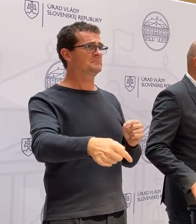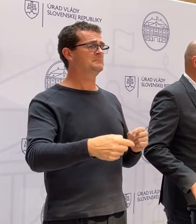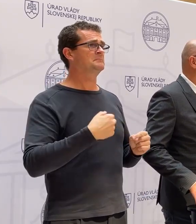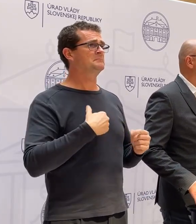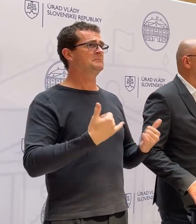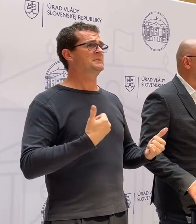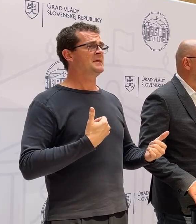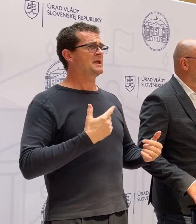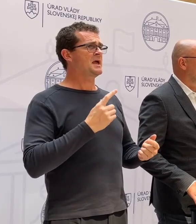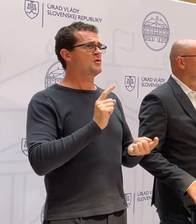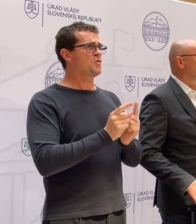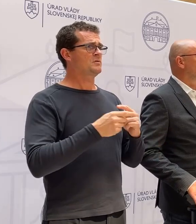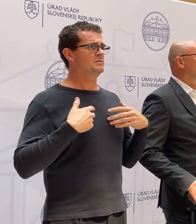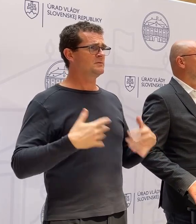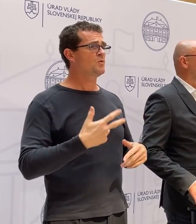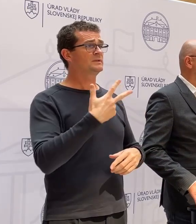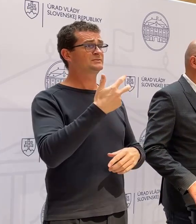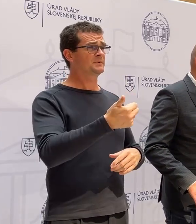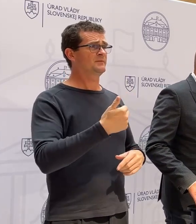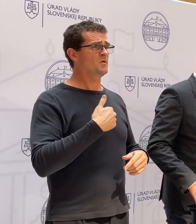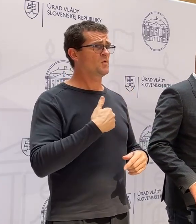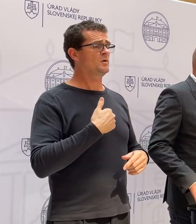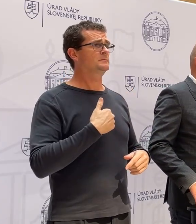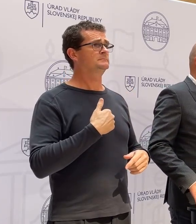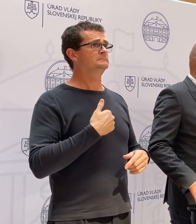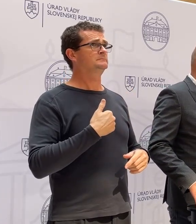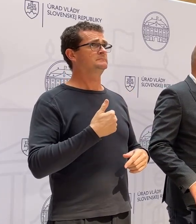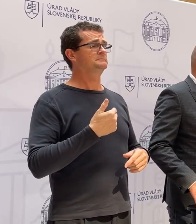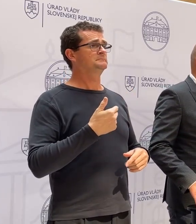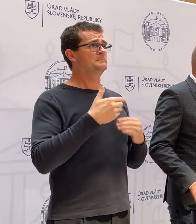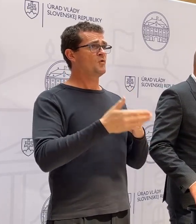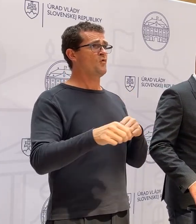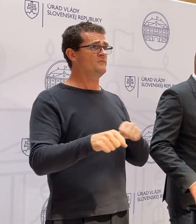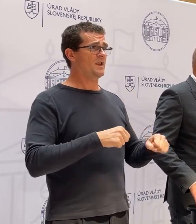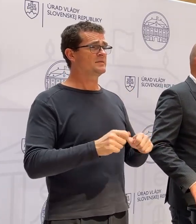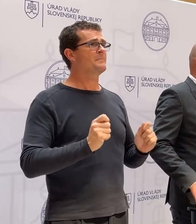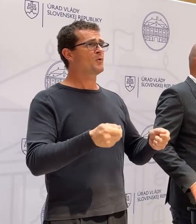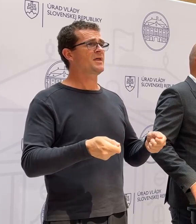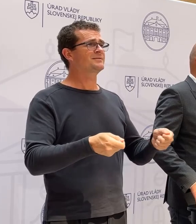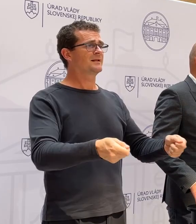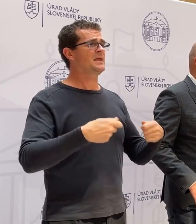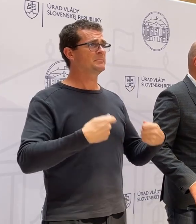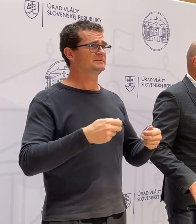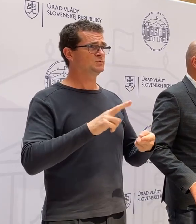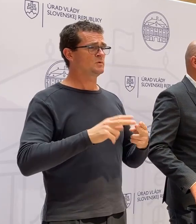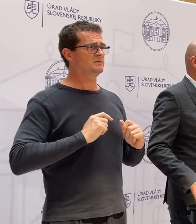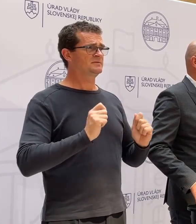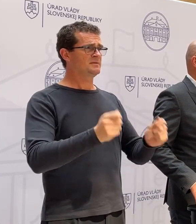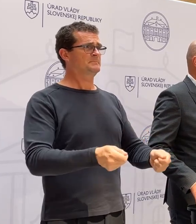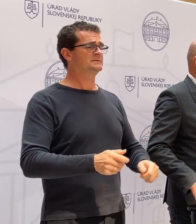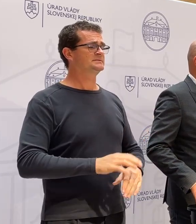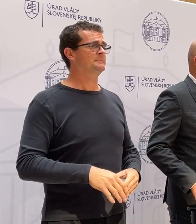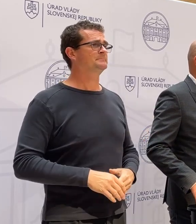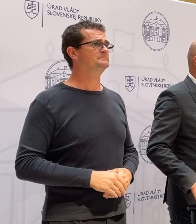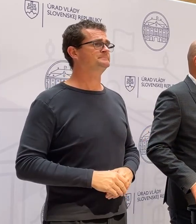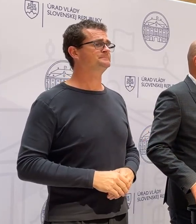ňou teraz takto presne dohodnutý, ale 31. Po vláde idem do podateľne prezidentského úradu a podám demisiu. Dobrý